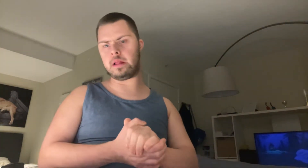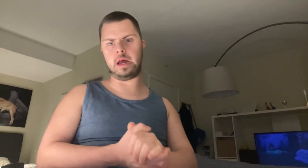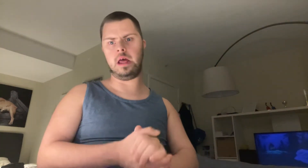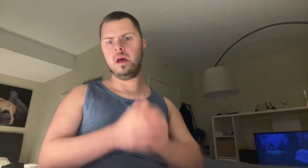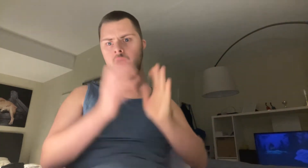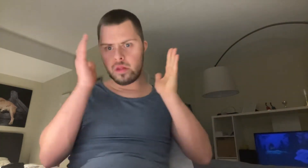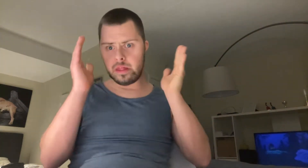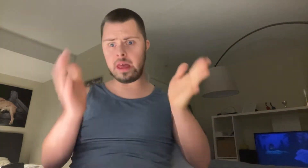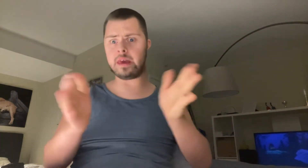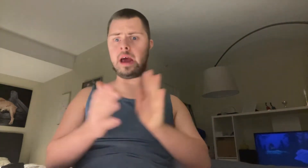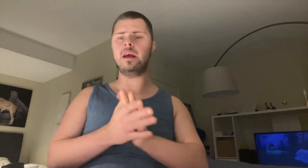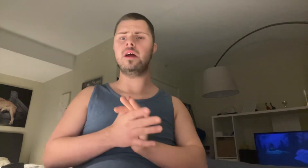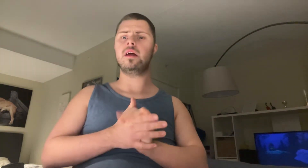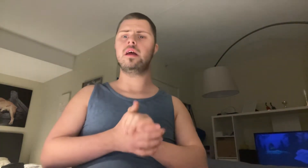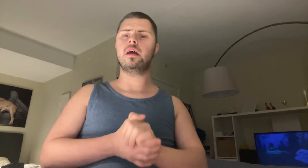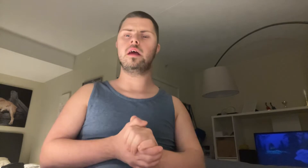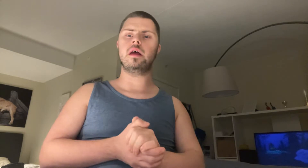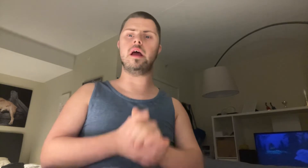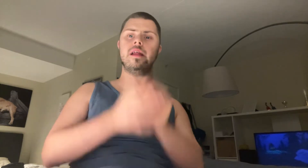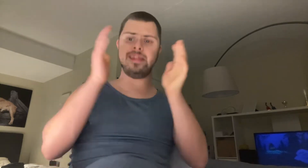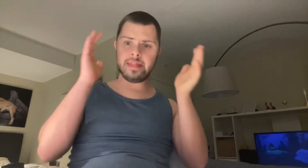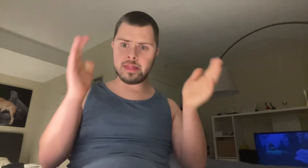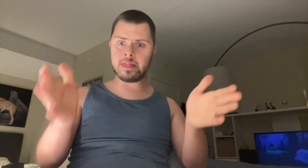primater. Ni kan